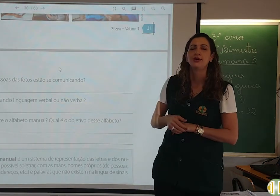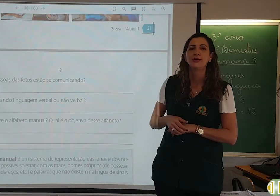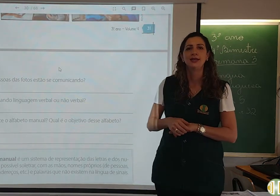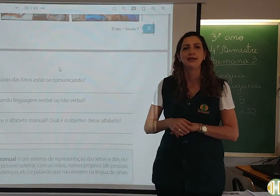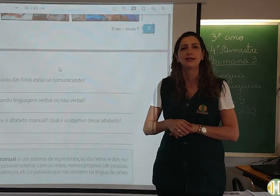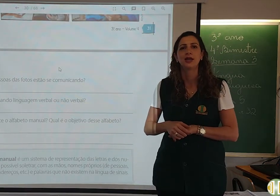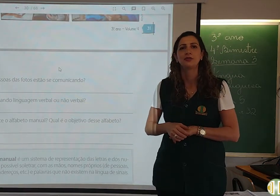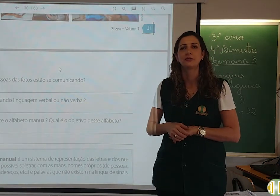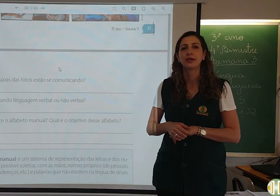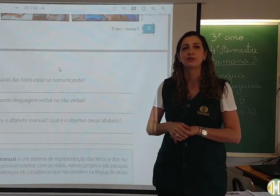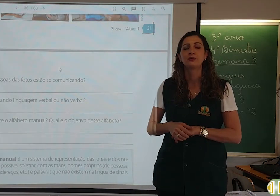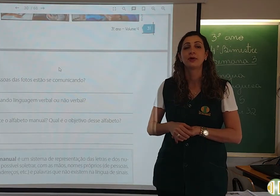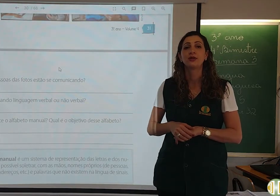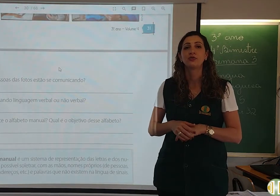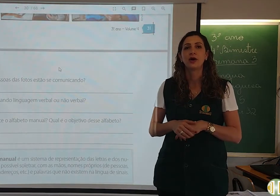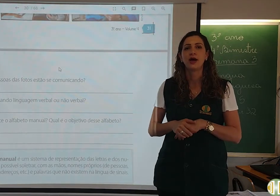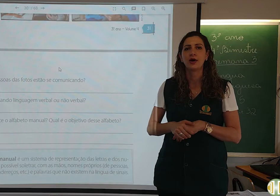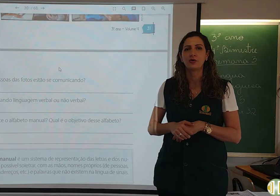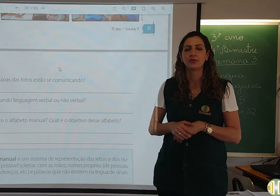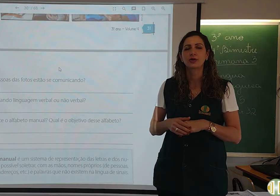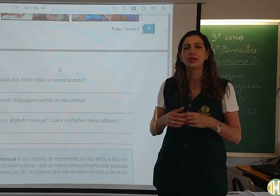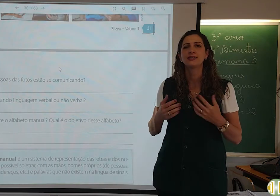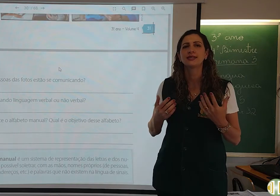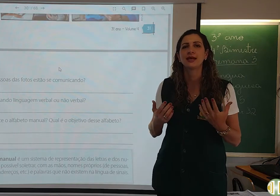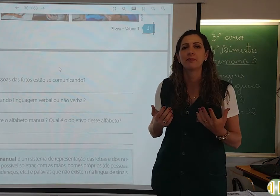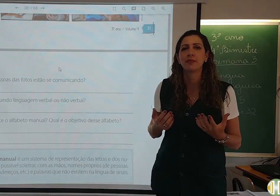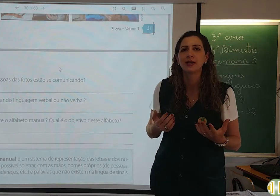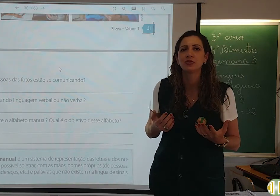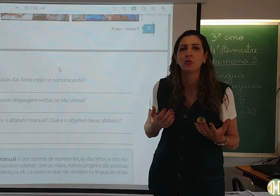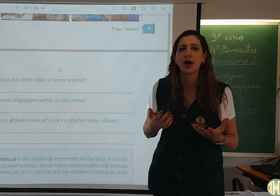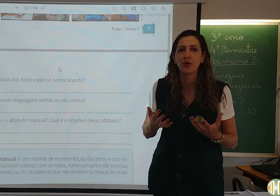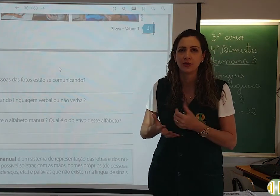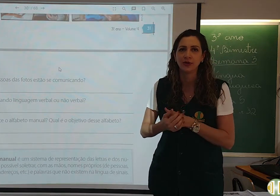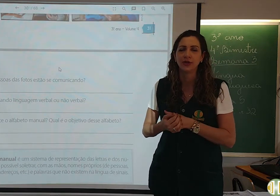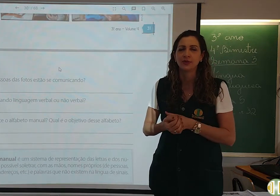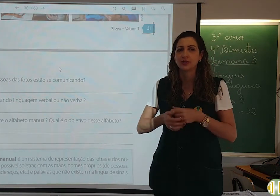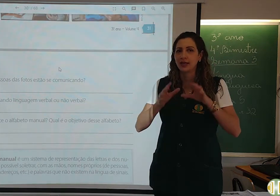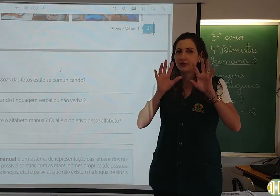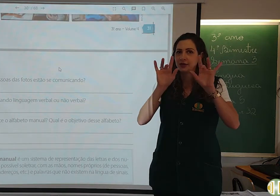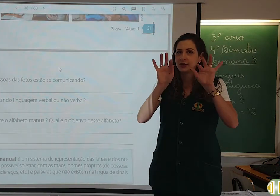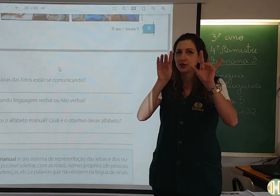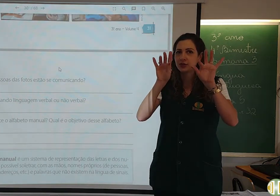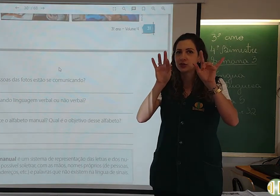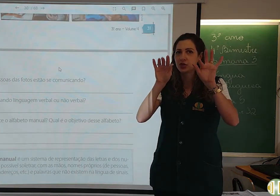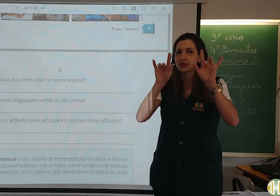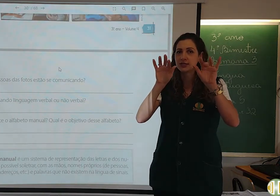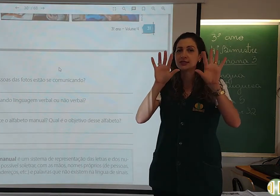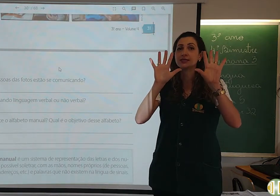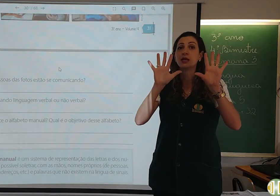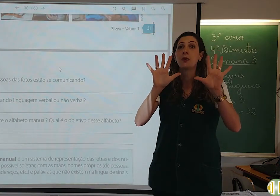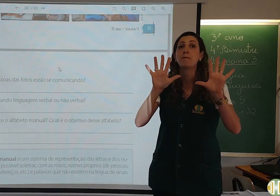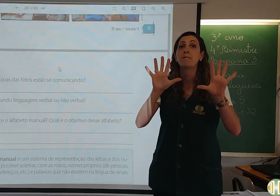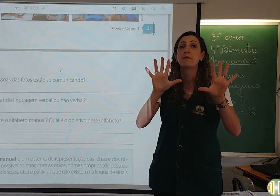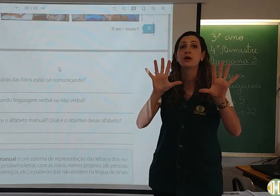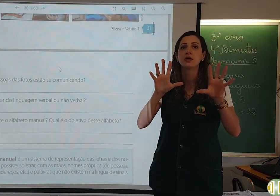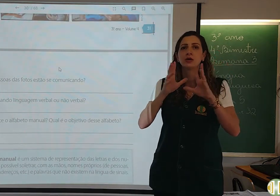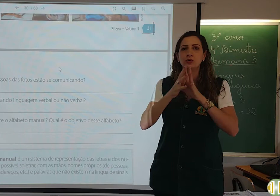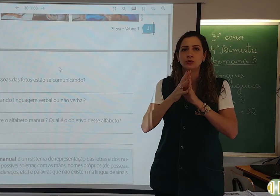Olha aí, né? Alfabeto manual. Por que será manual? Porque ele é feito com as nossas mãos,